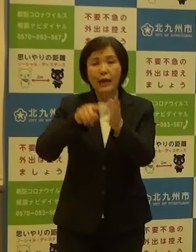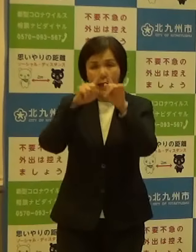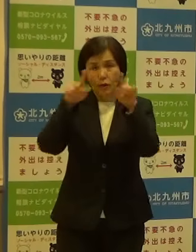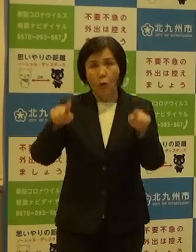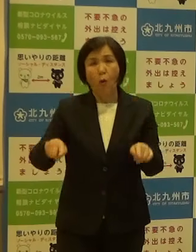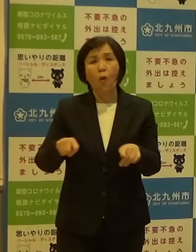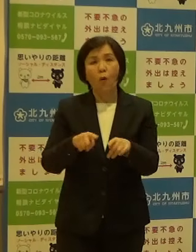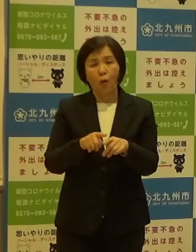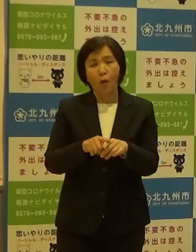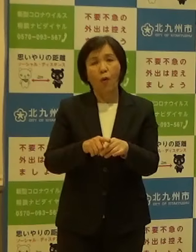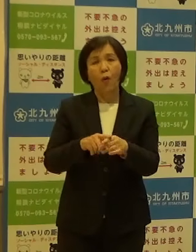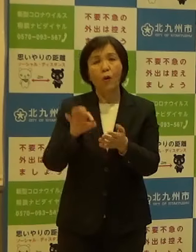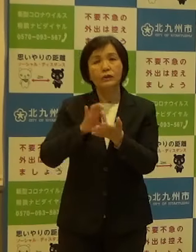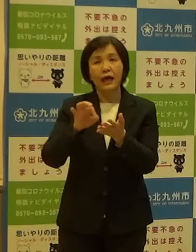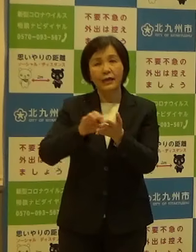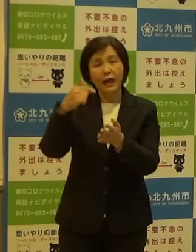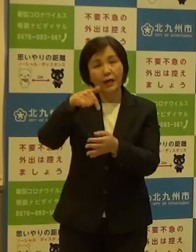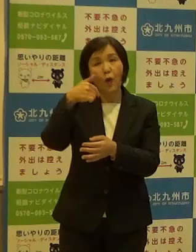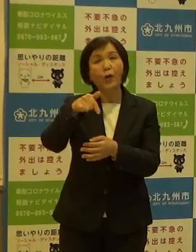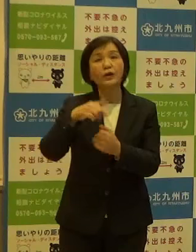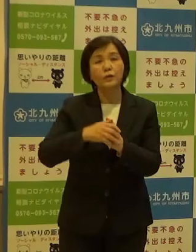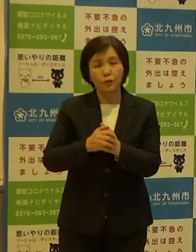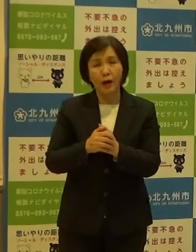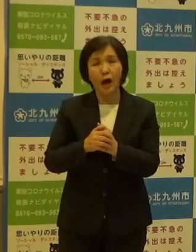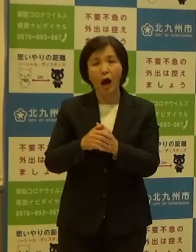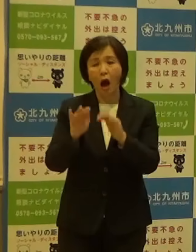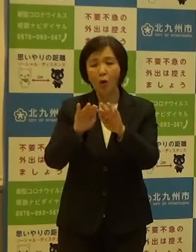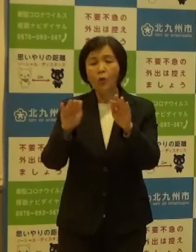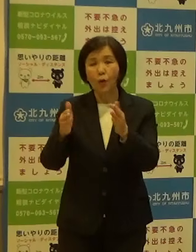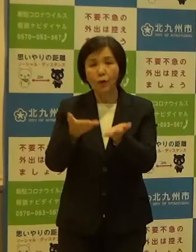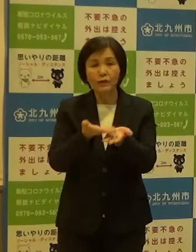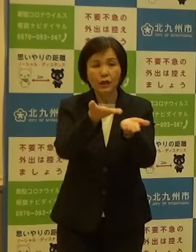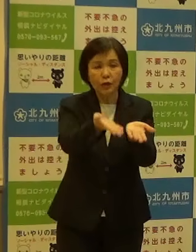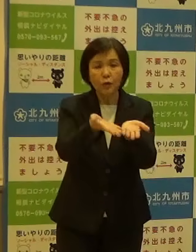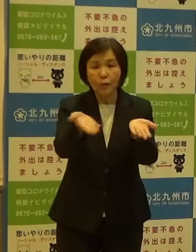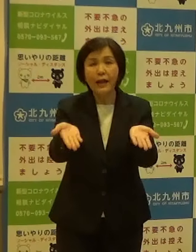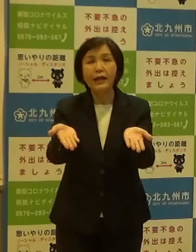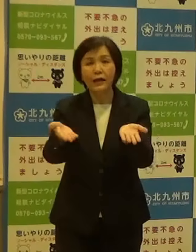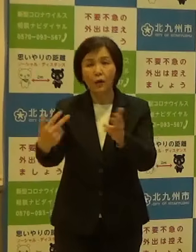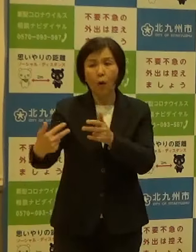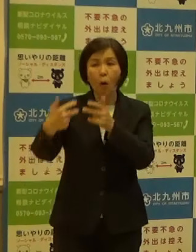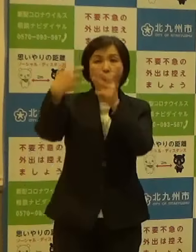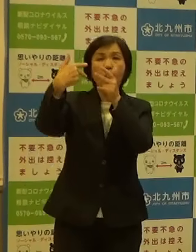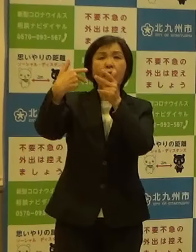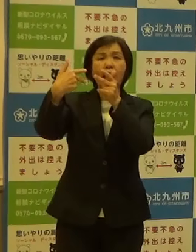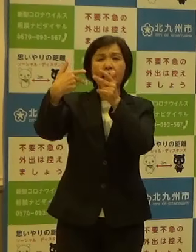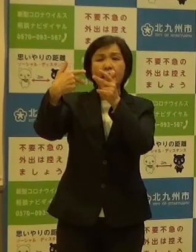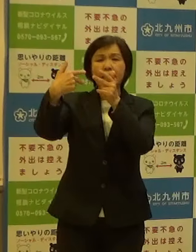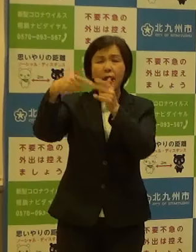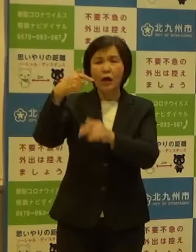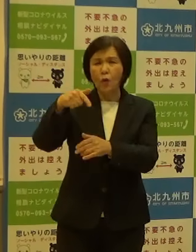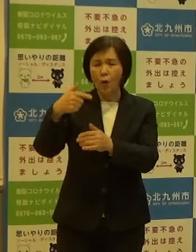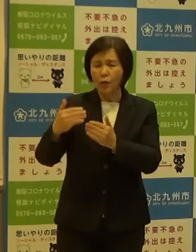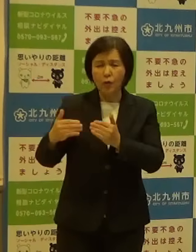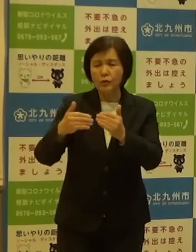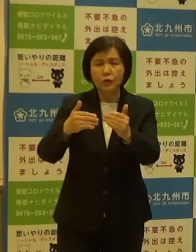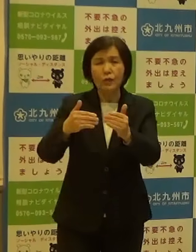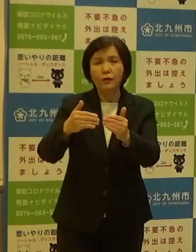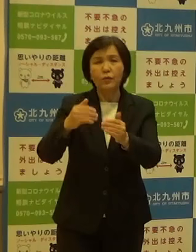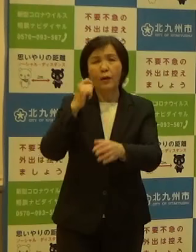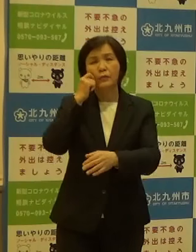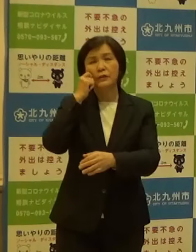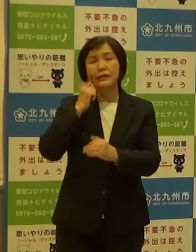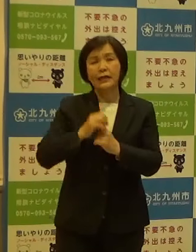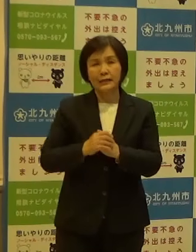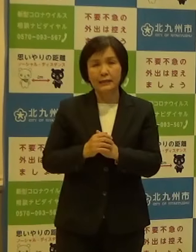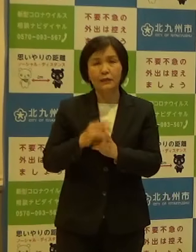が子どもたちの手に渡らないとオンラインで教育を進めるということができないわけであ